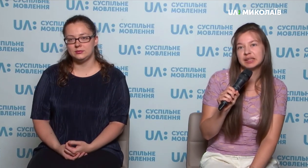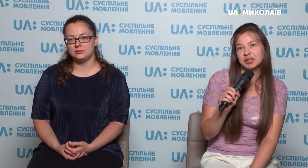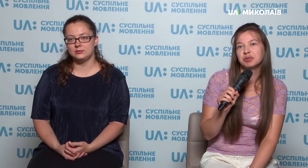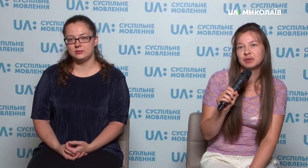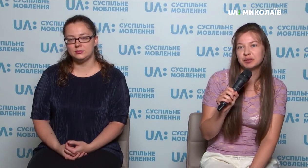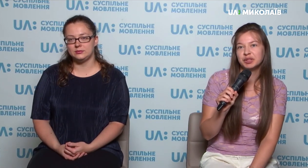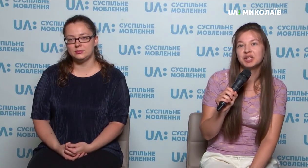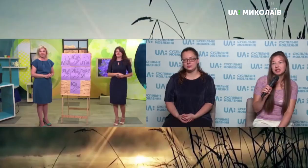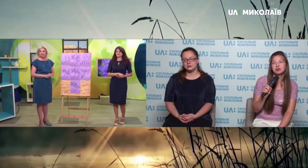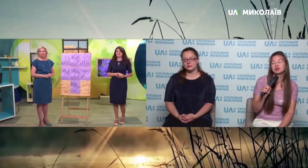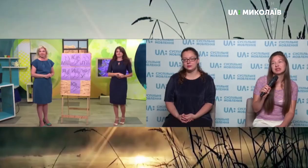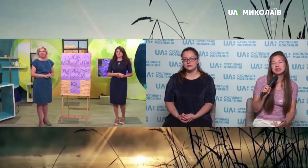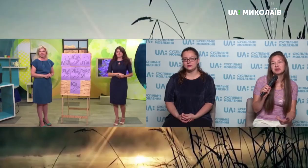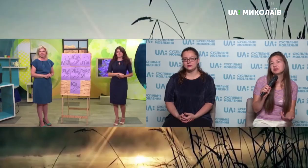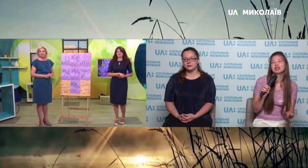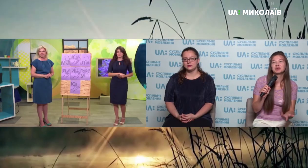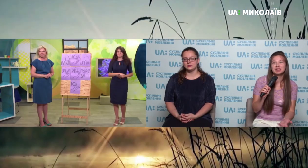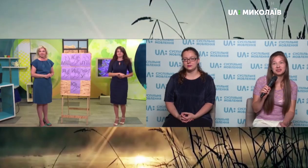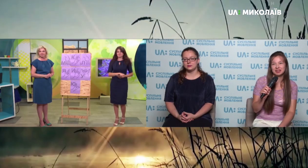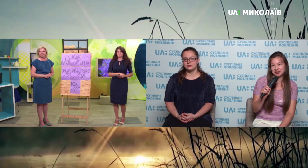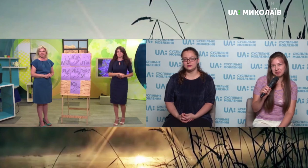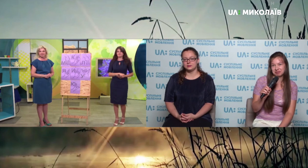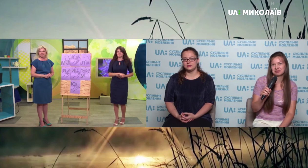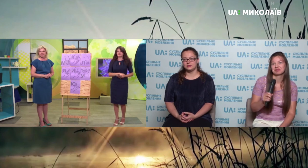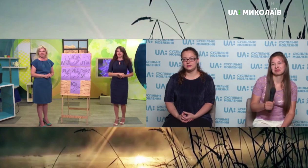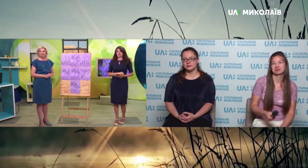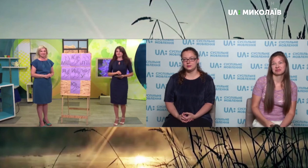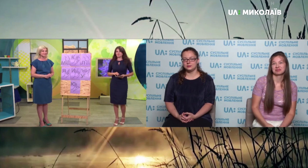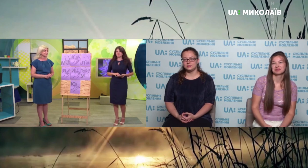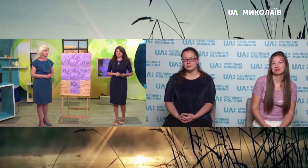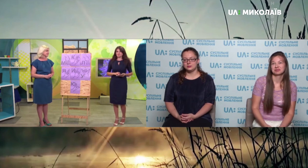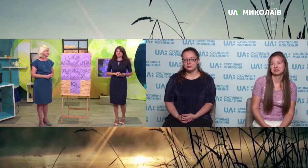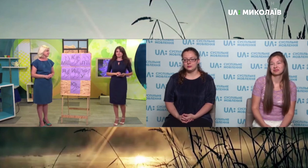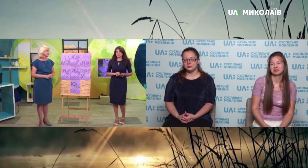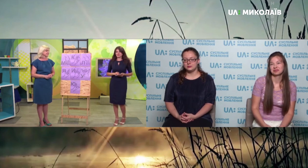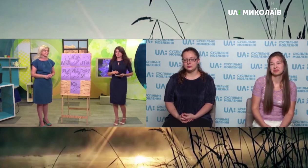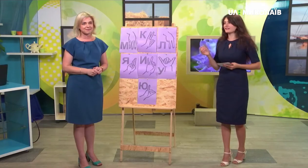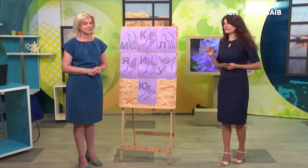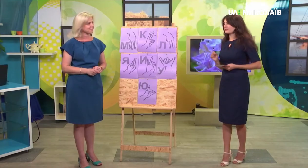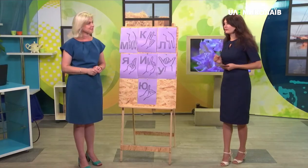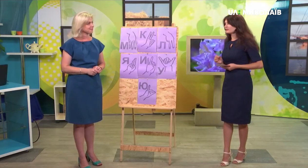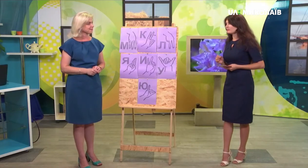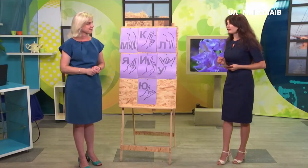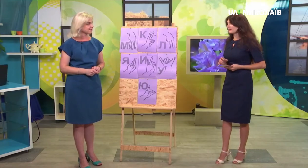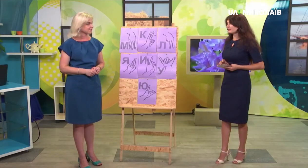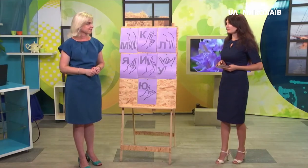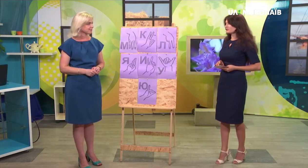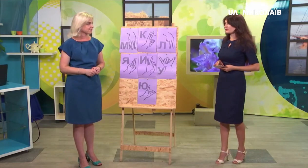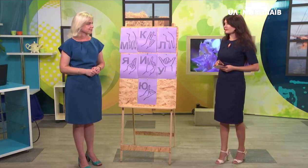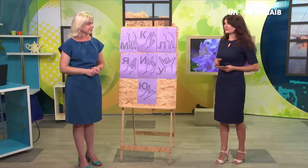такими людьми, бути з ними ніби на одній хвилі. А ще, мабуть, ця мова допомагає, знання цієї мови допомагає тим, що, от,